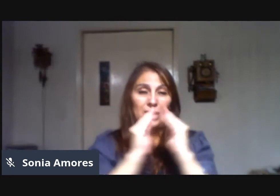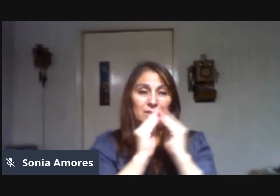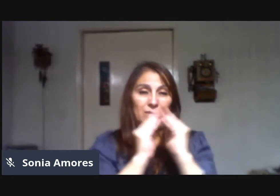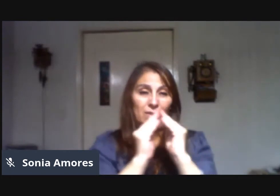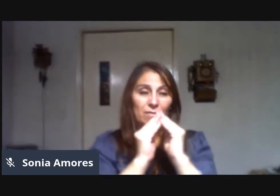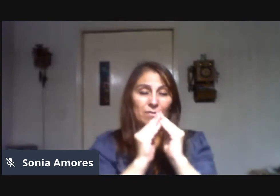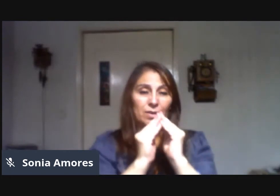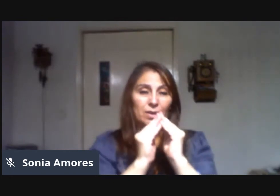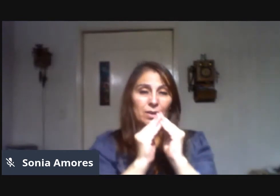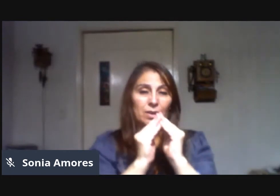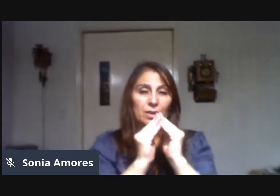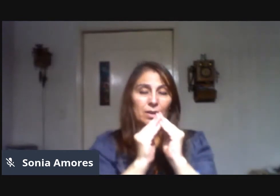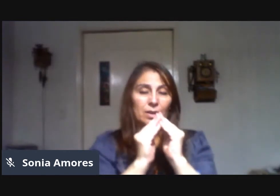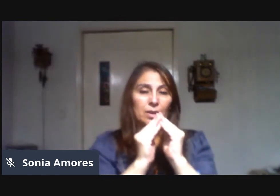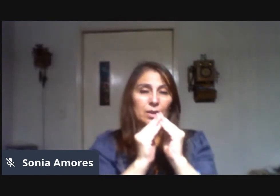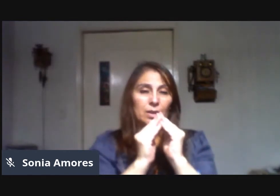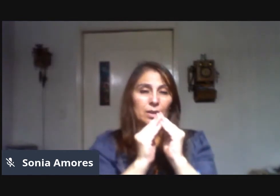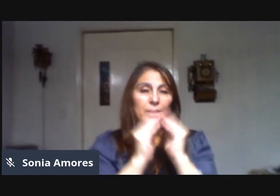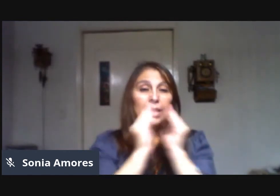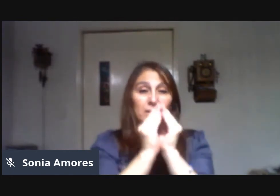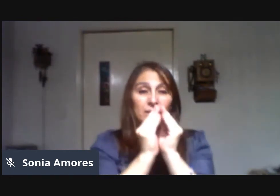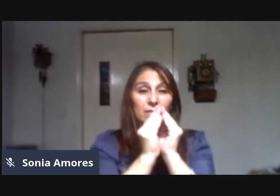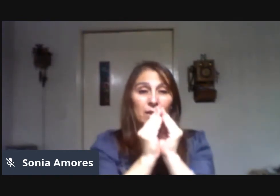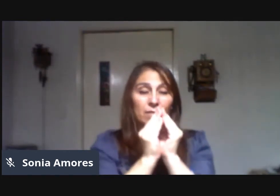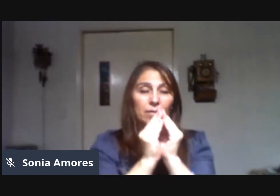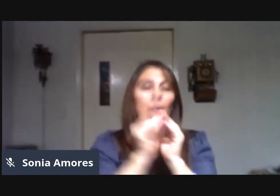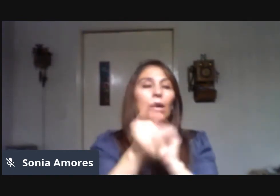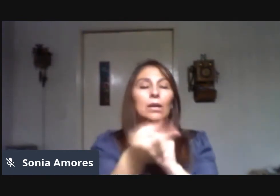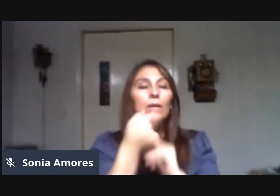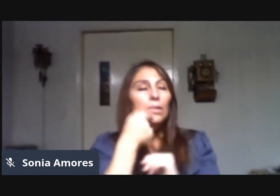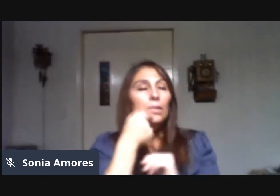hemos, digamos, surtido la petición de la gente.